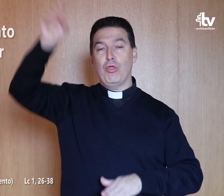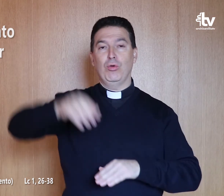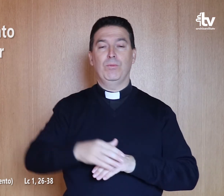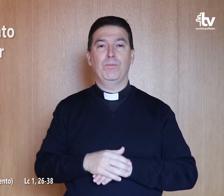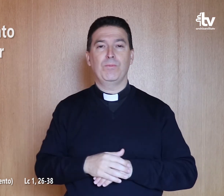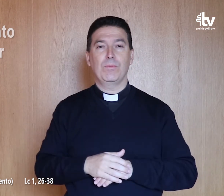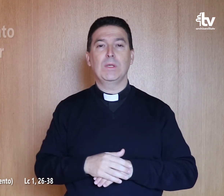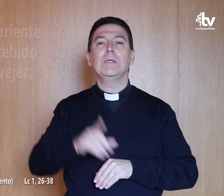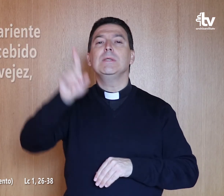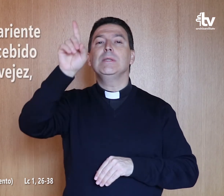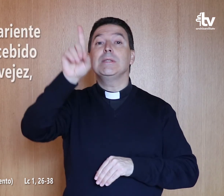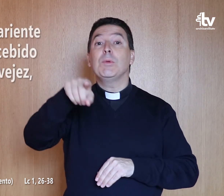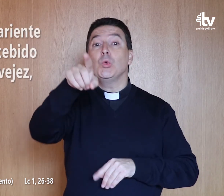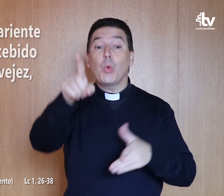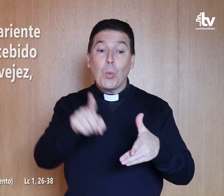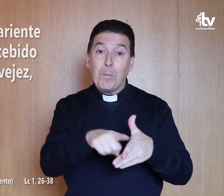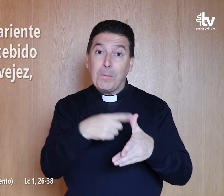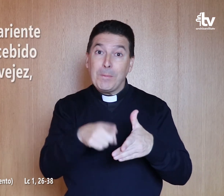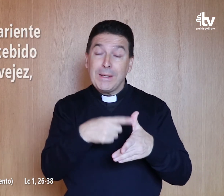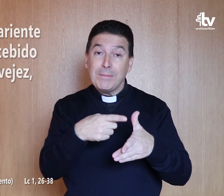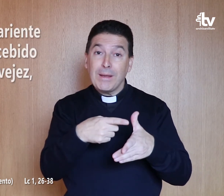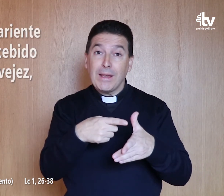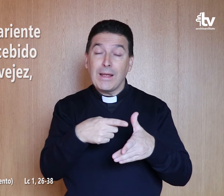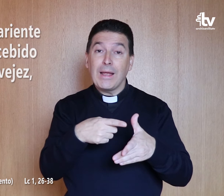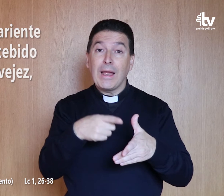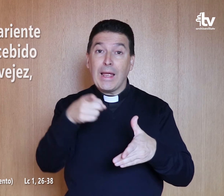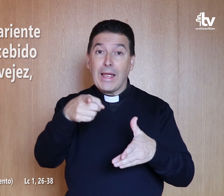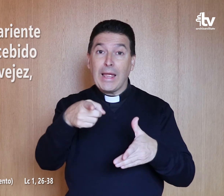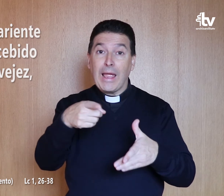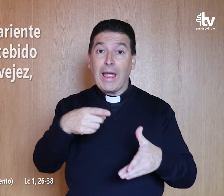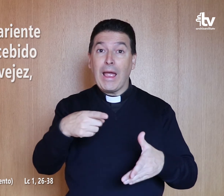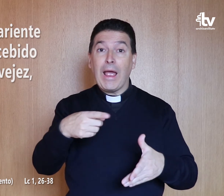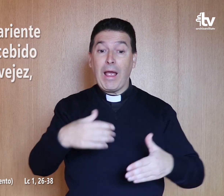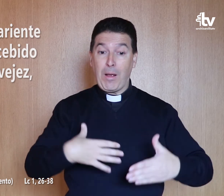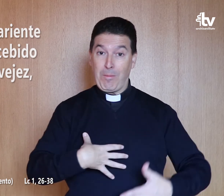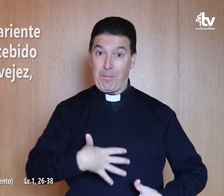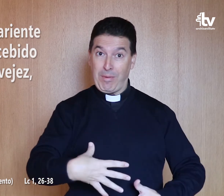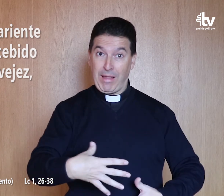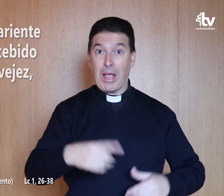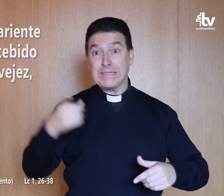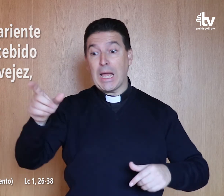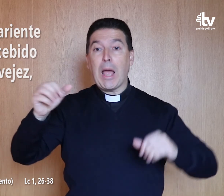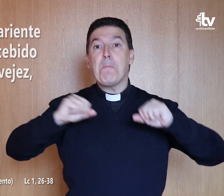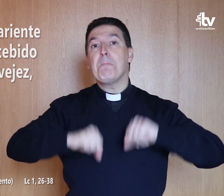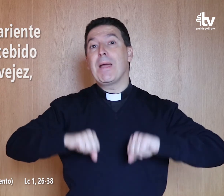de Dios. También tu pariente Isabel, ha concebido un hijo en su vejez,